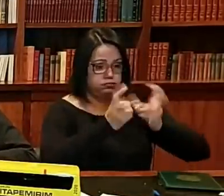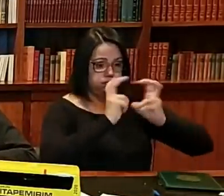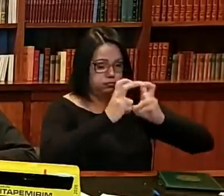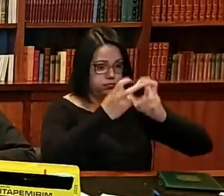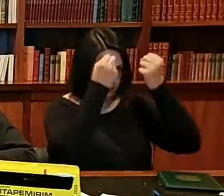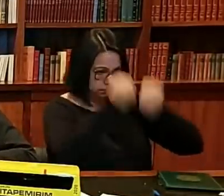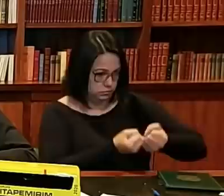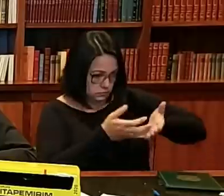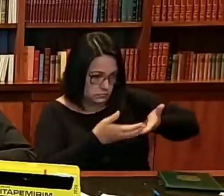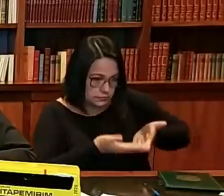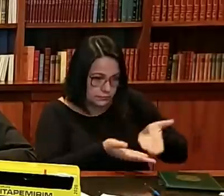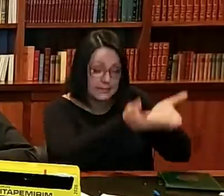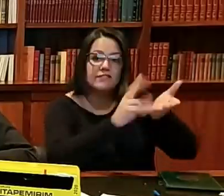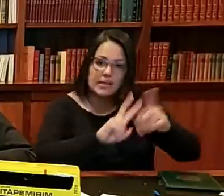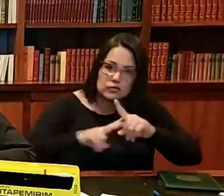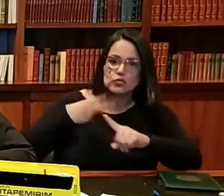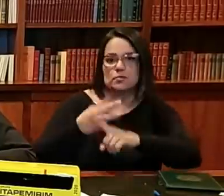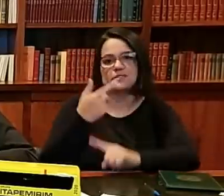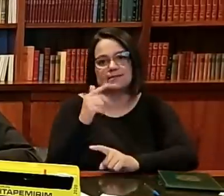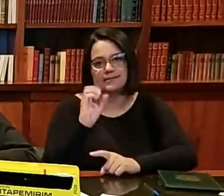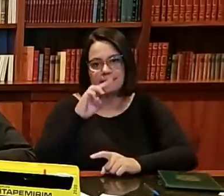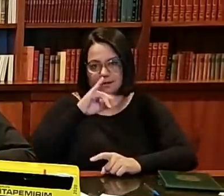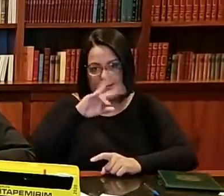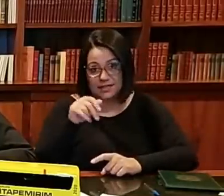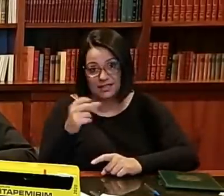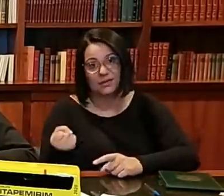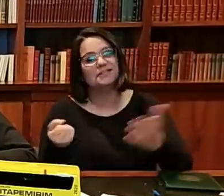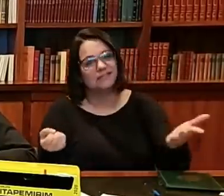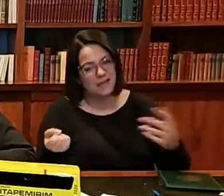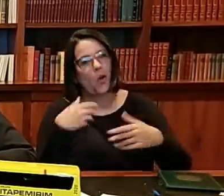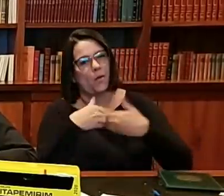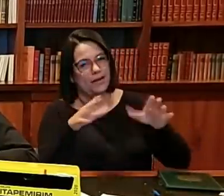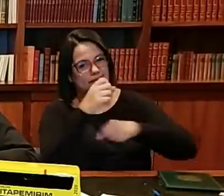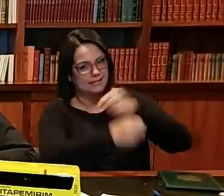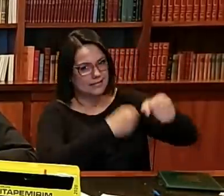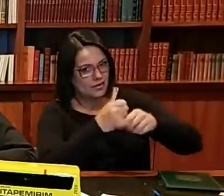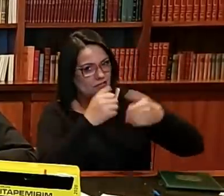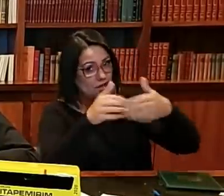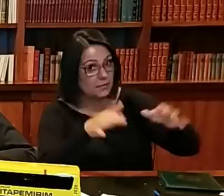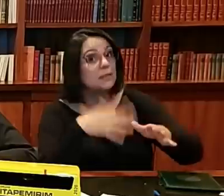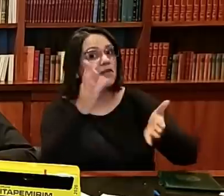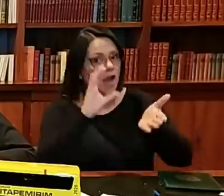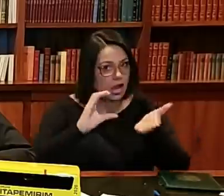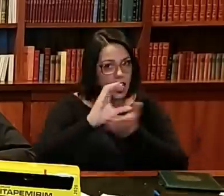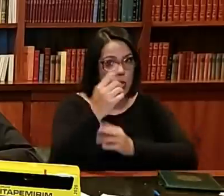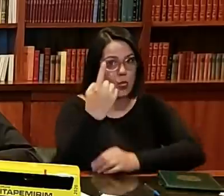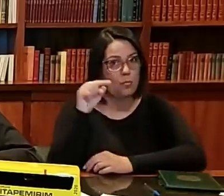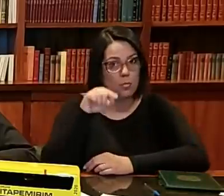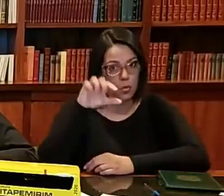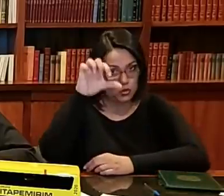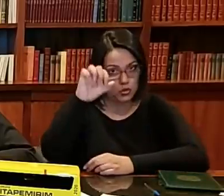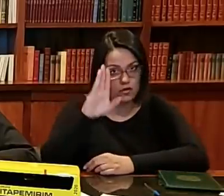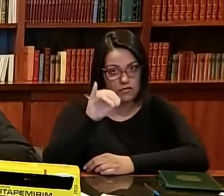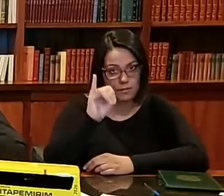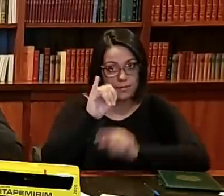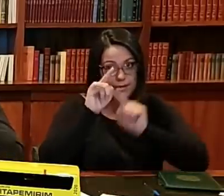e 200 já vão acontecer no ano que vem. Então já começa no ano que vem. Depois nós vamos investir 1,9 bi no acesso a Santos,